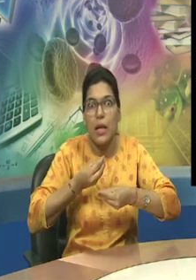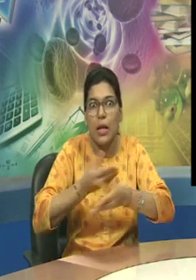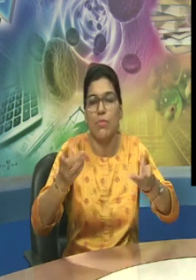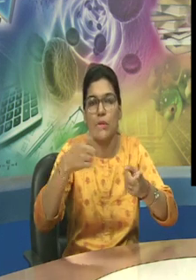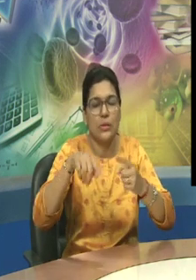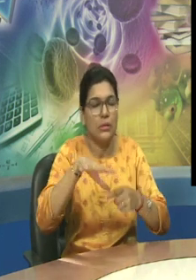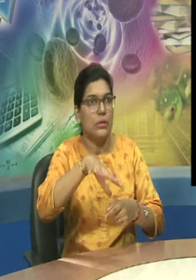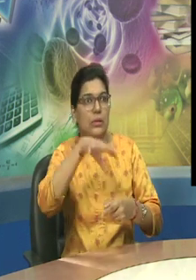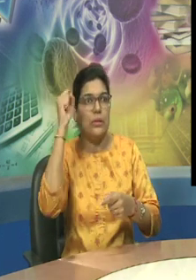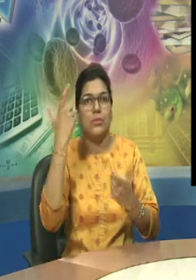भक्ति का